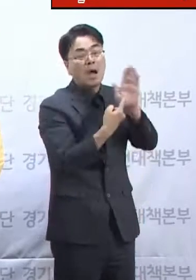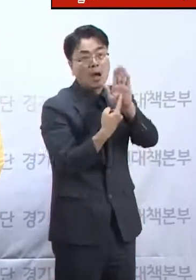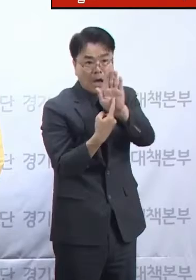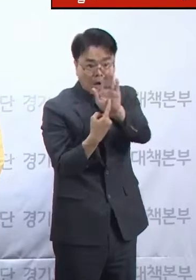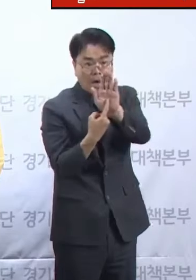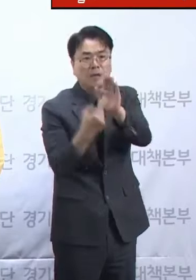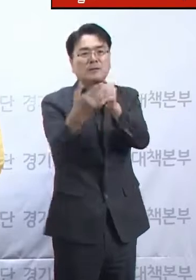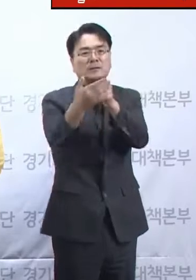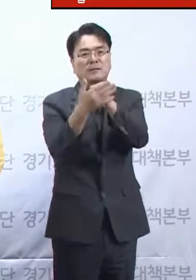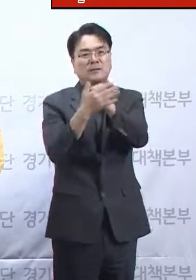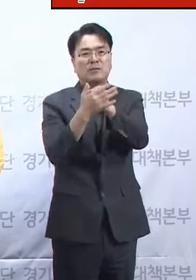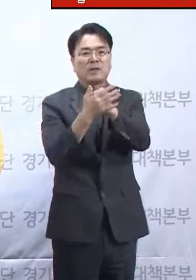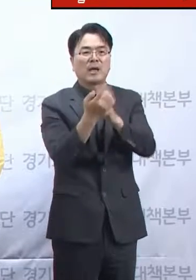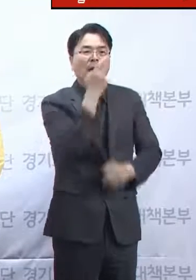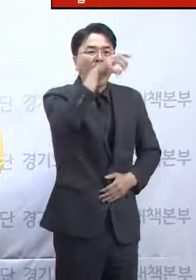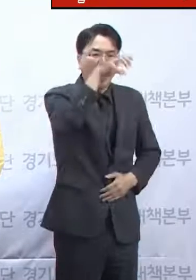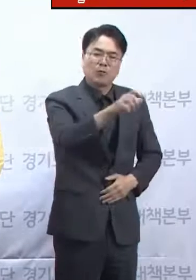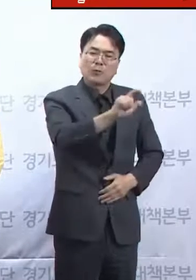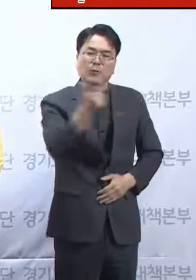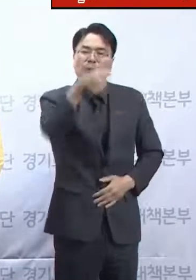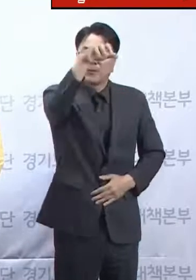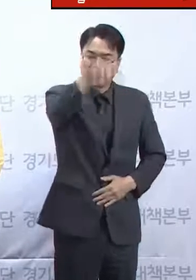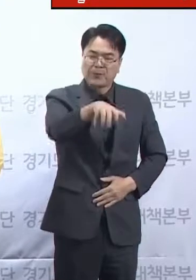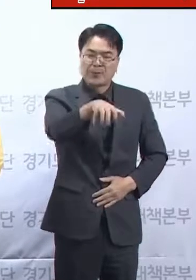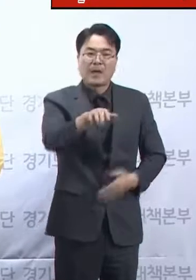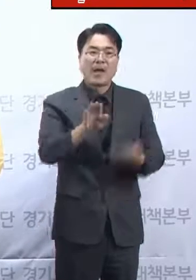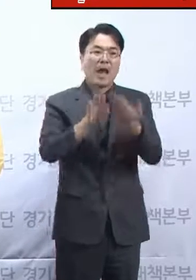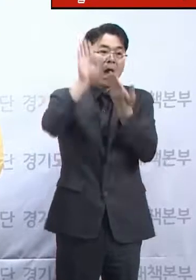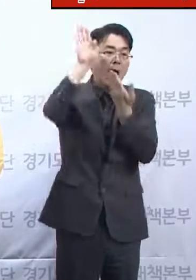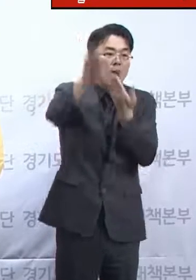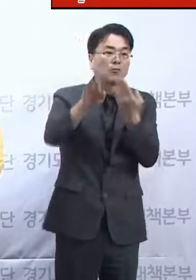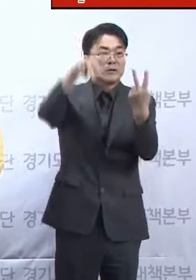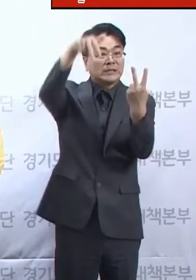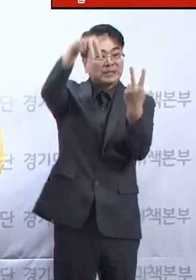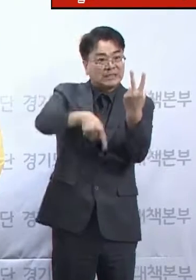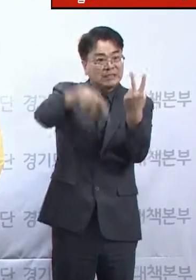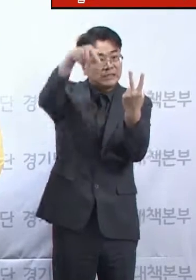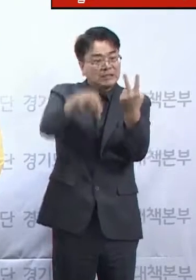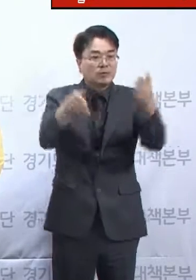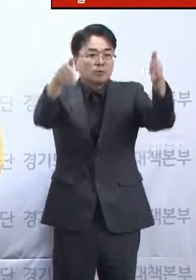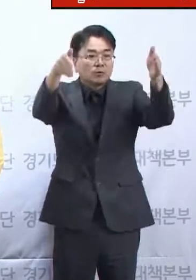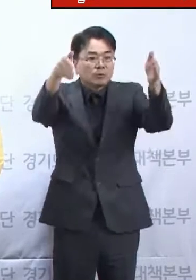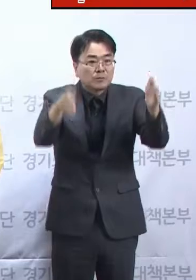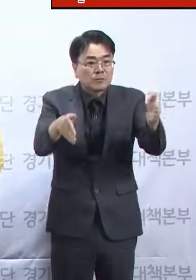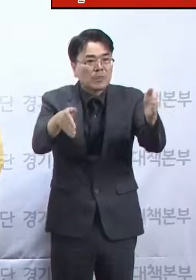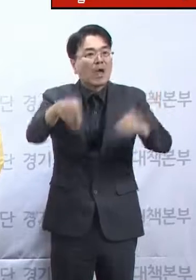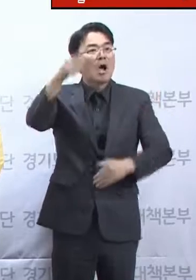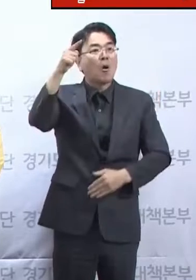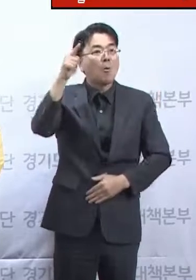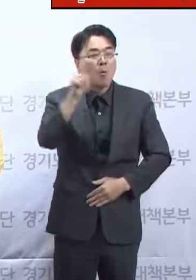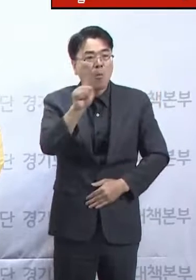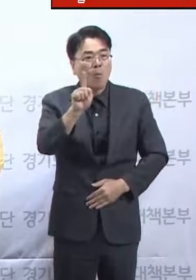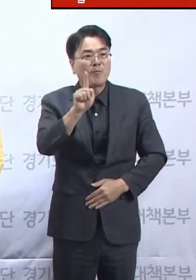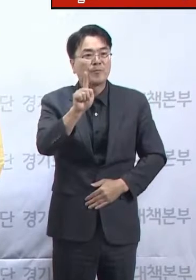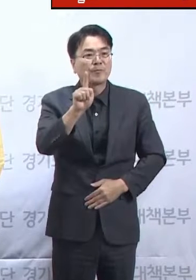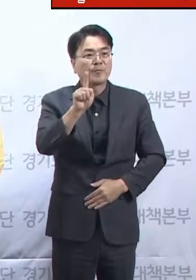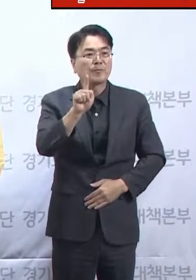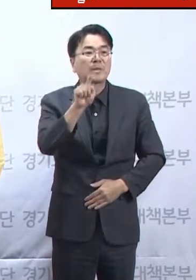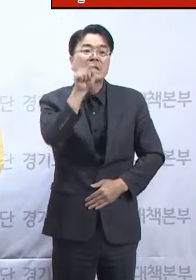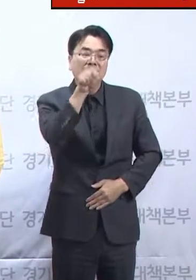학원과 교습소 등등에 대해서는 앞으로 2주 동안 네, 이